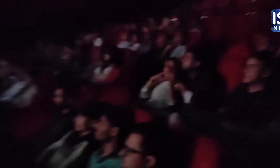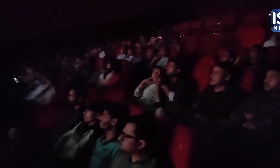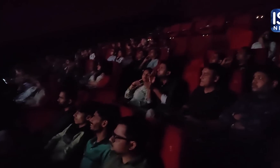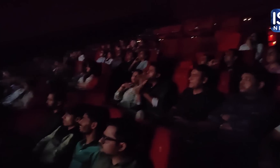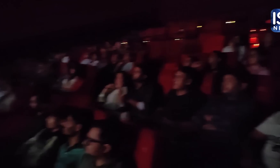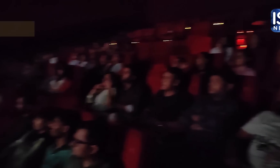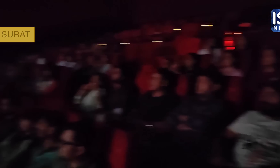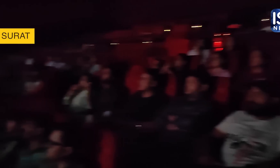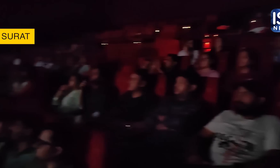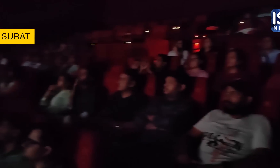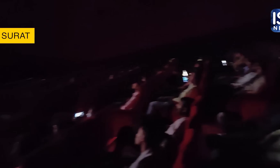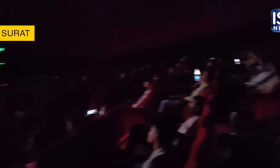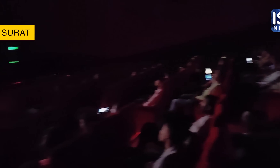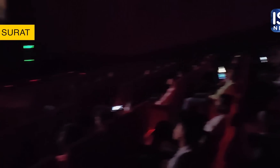में भी मैं ऐसी मूवी देखना चाहती हूँ।